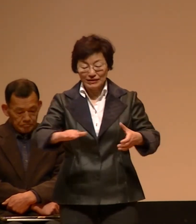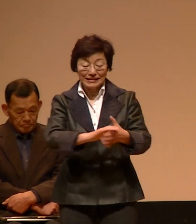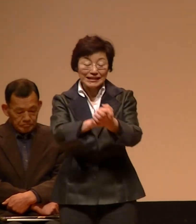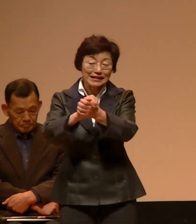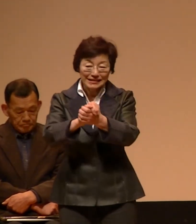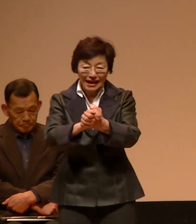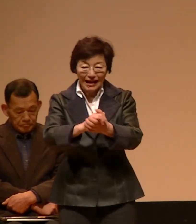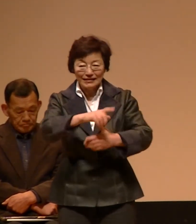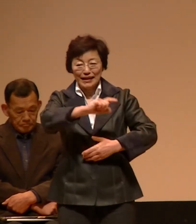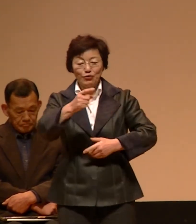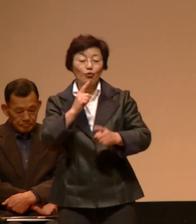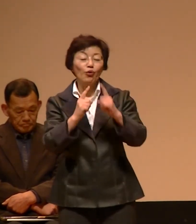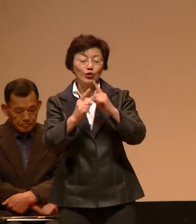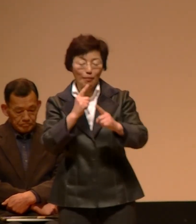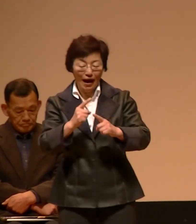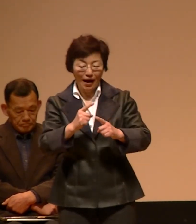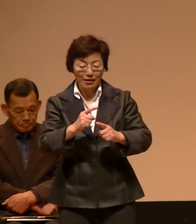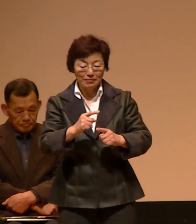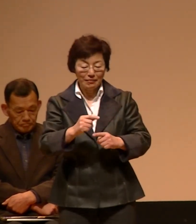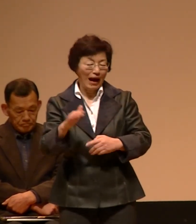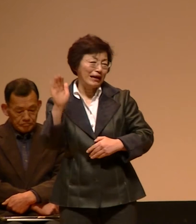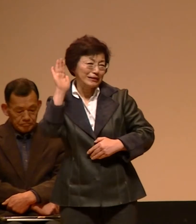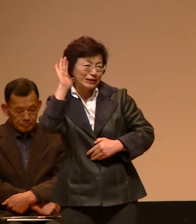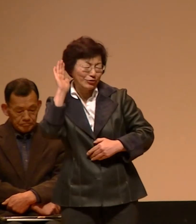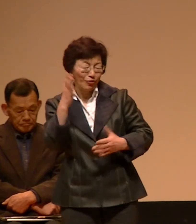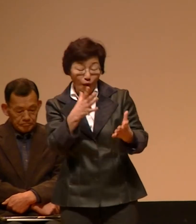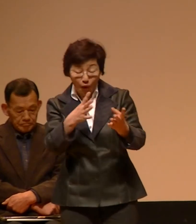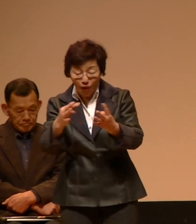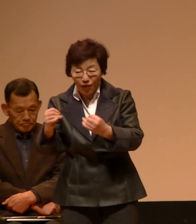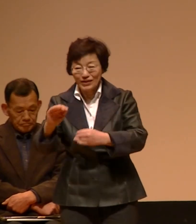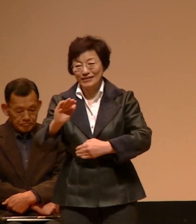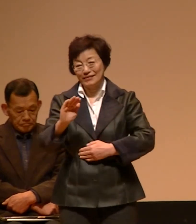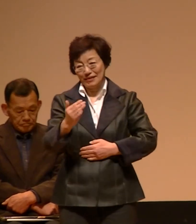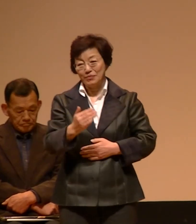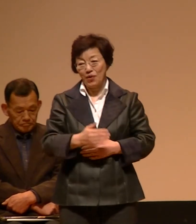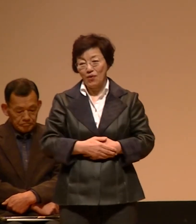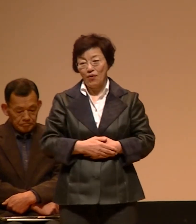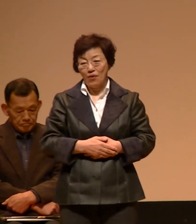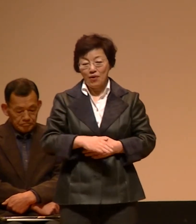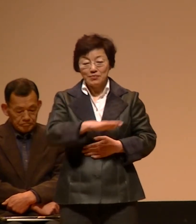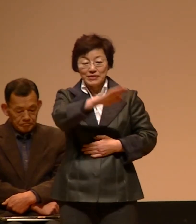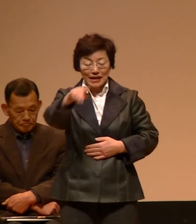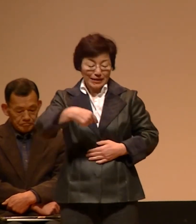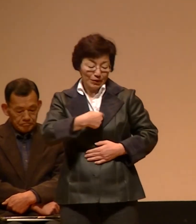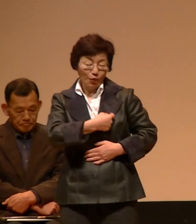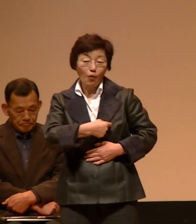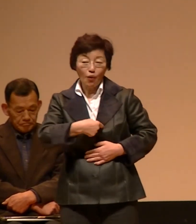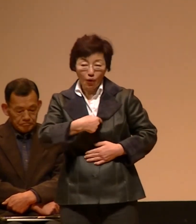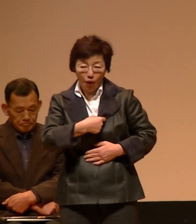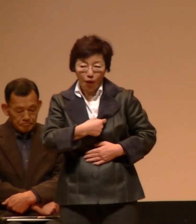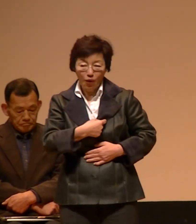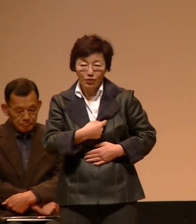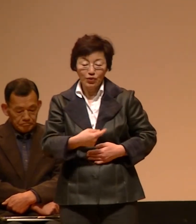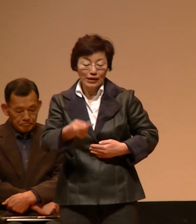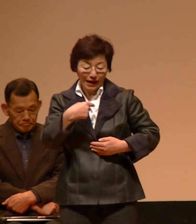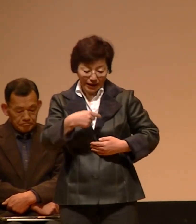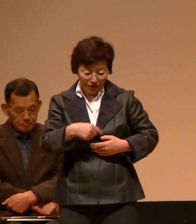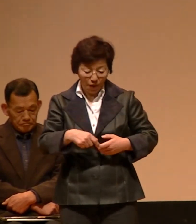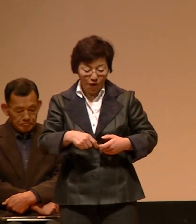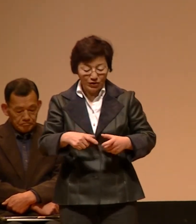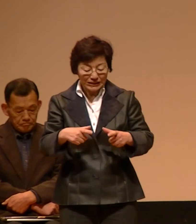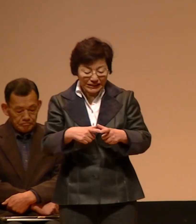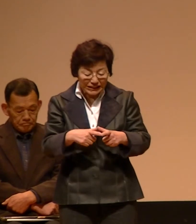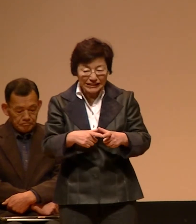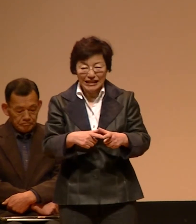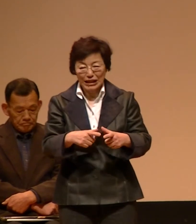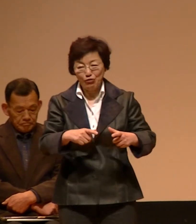の言葉が至る所であふれておりますが、皆さんの心の中の小さな風呂敷を集め